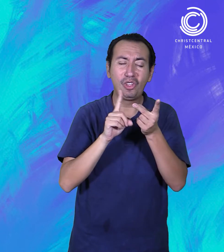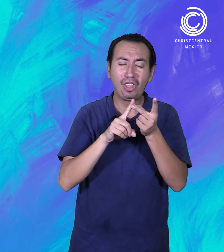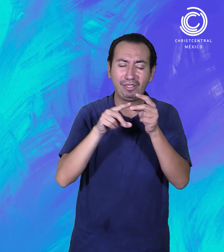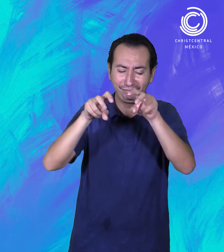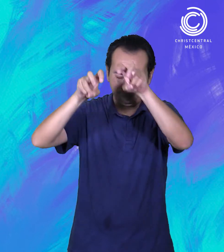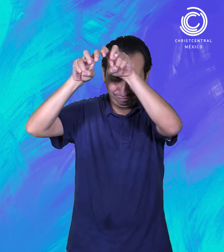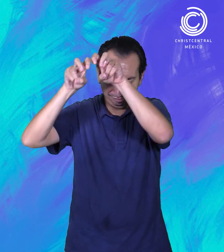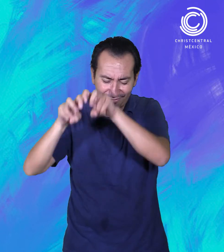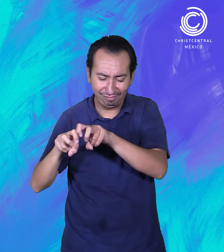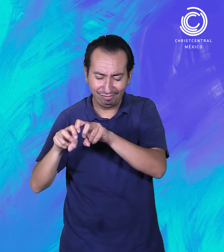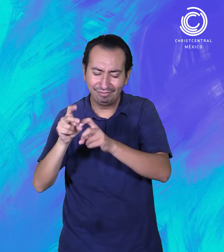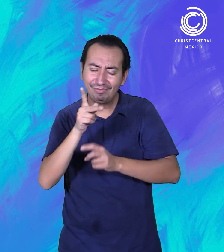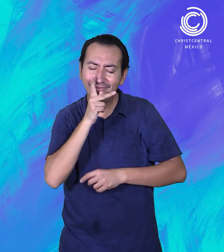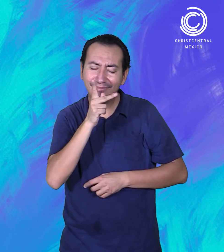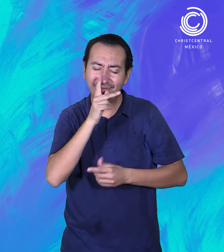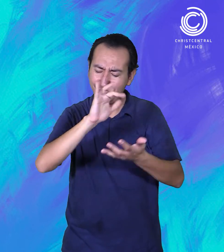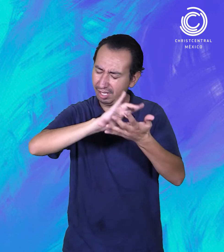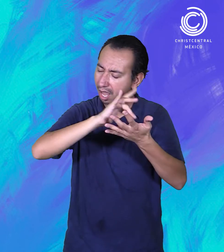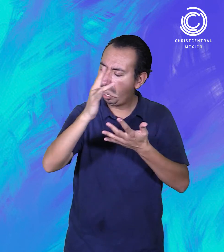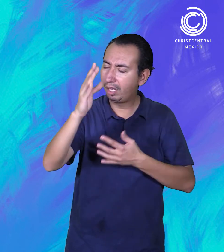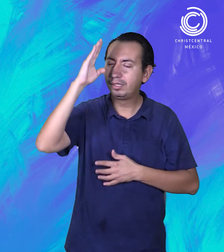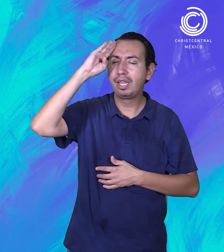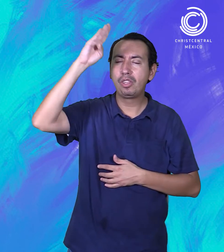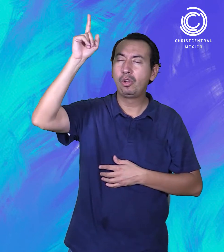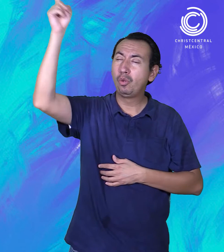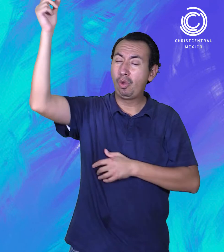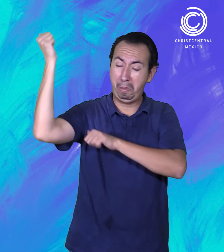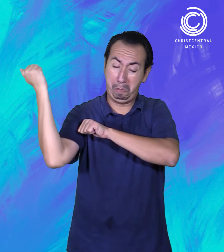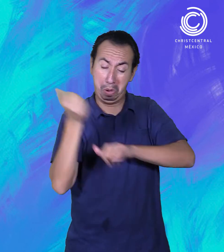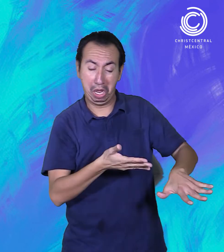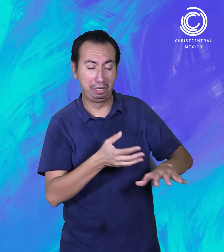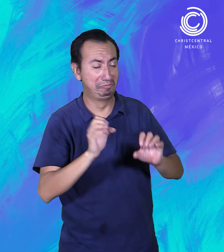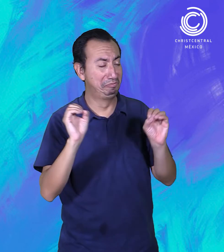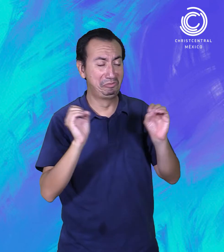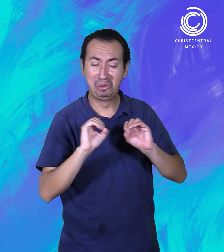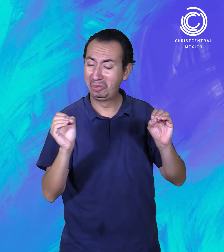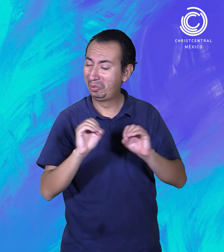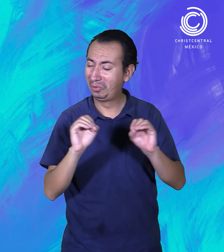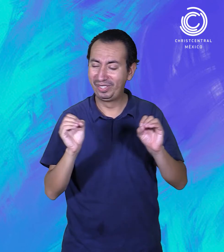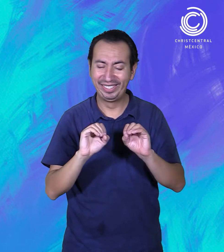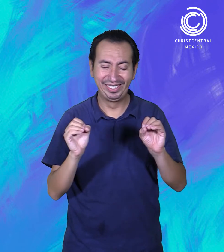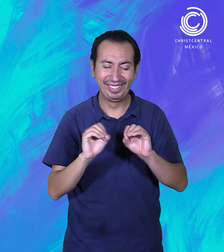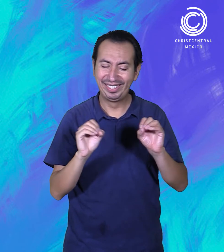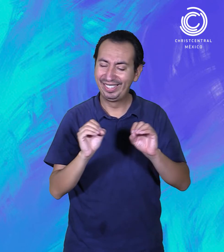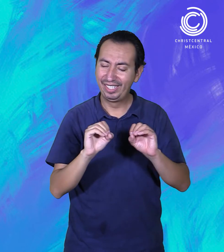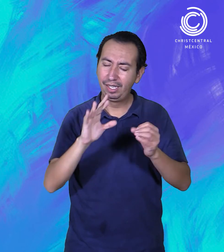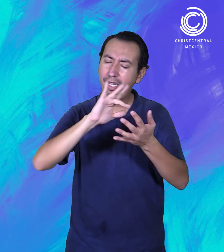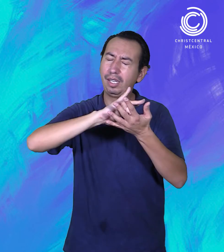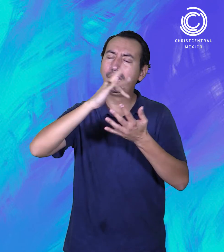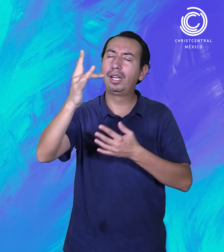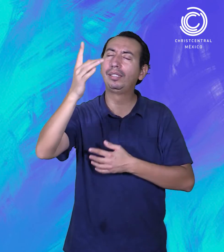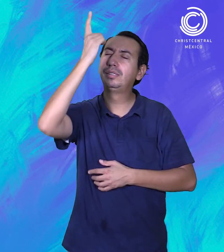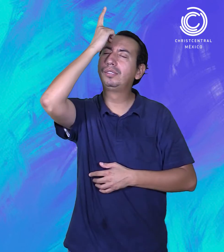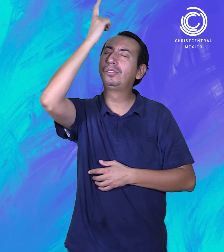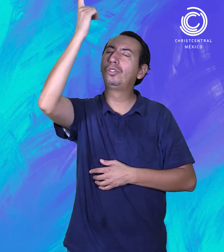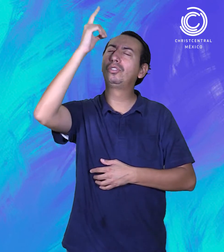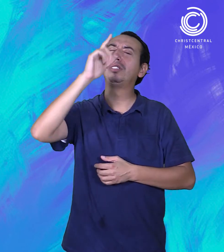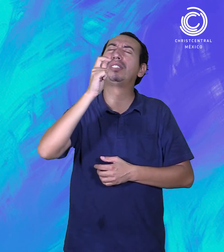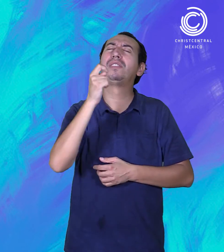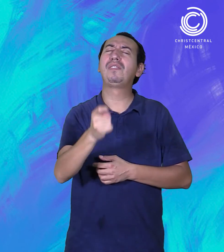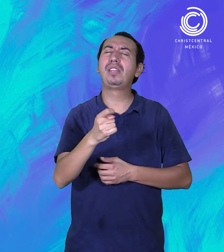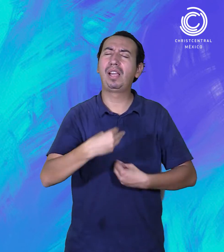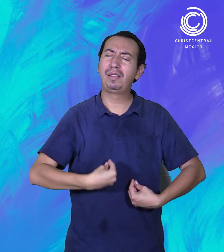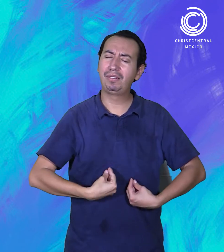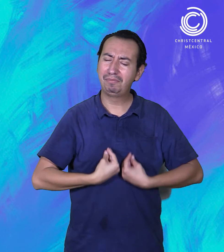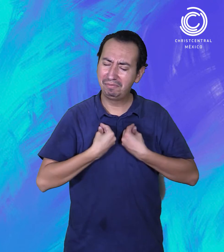sentado a la diestra del Padre. Gracias, Señor, porque no nos dejaste huérfanos. Gracias porque sabías que poder vivir la